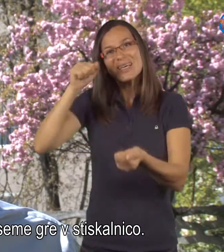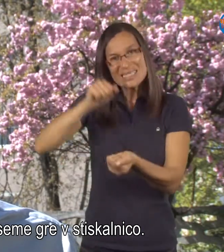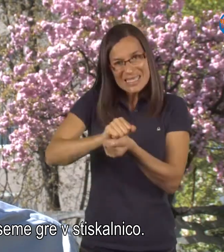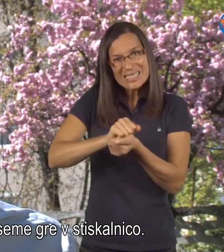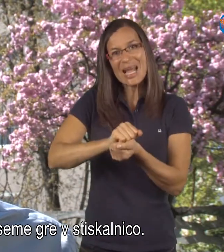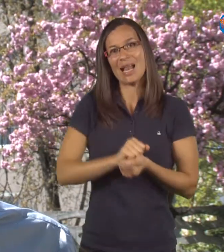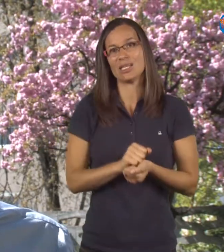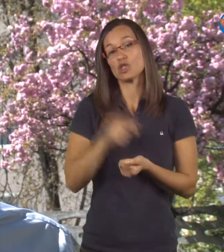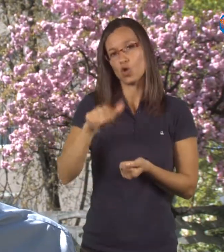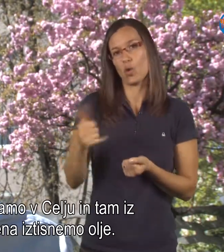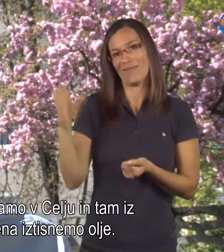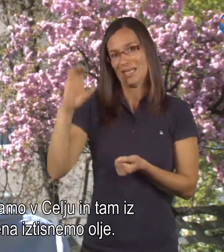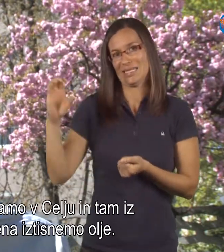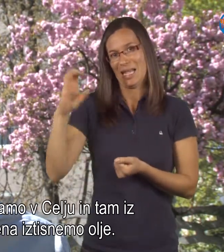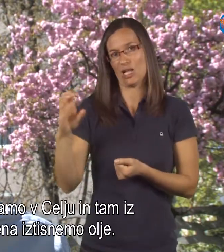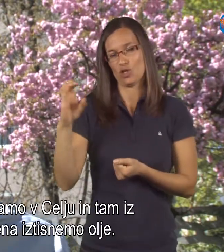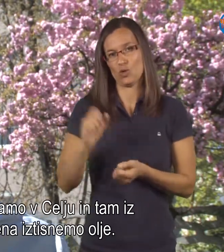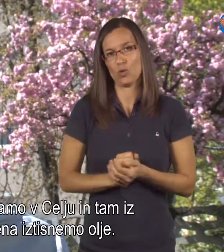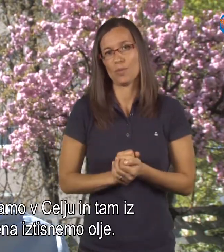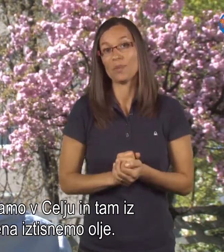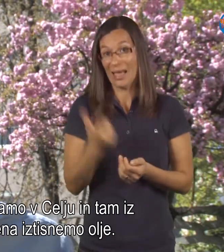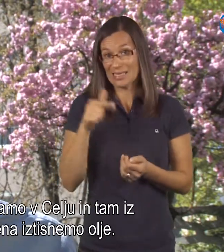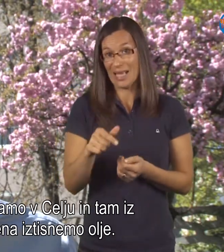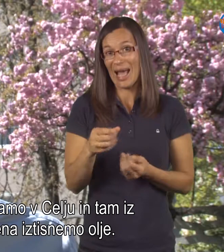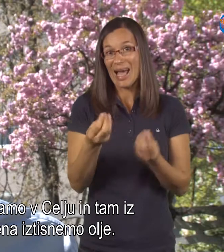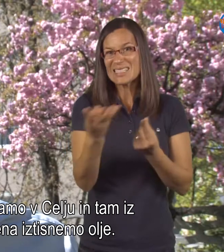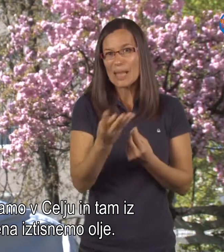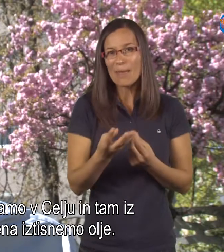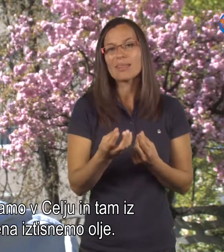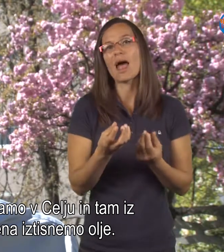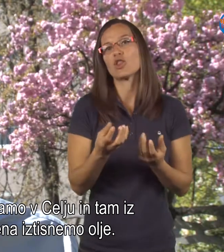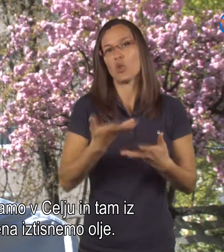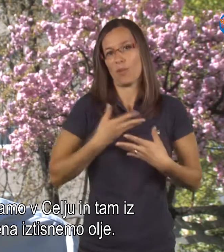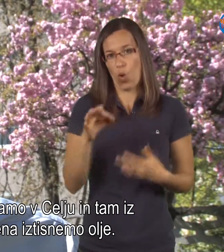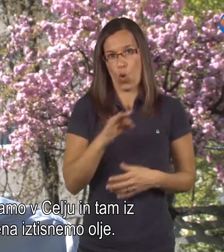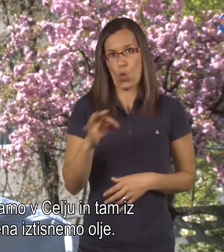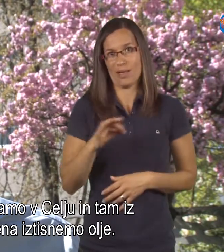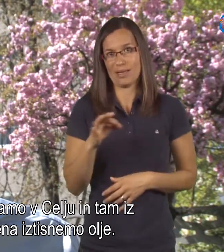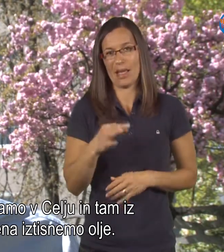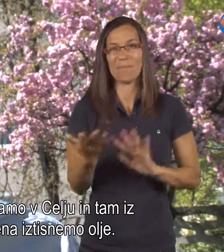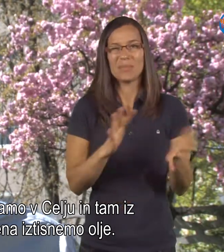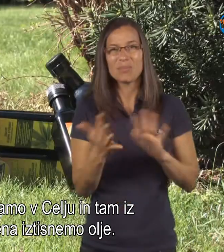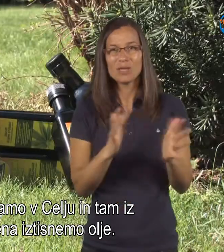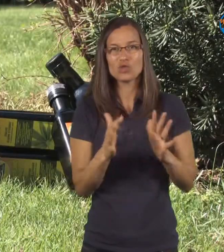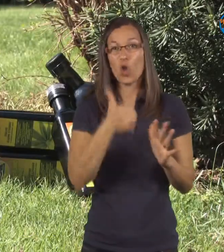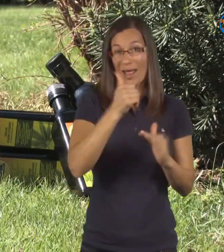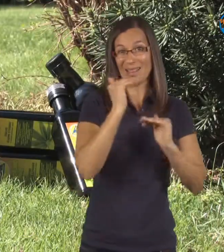v stiskalnico. Stiskalnico imamo v Celju. Potem se iz tega semena iztisne